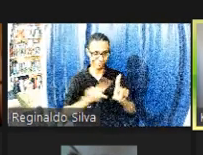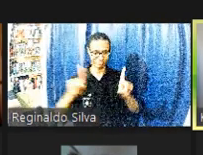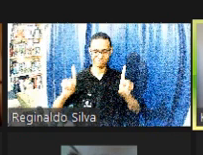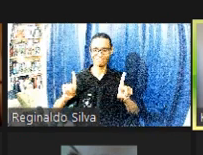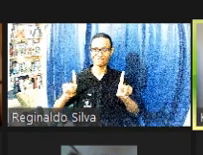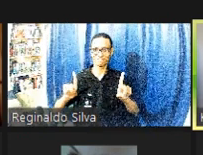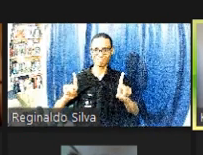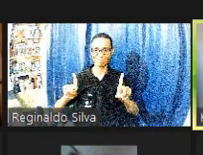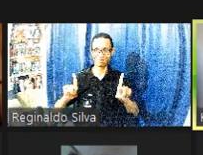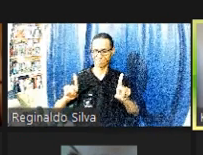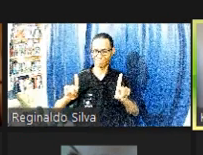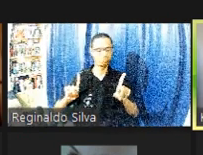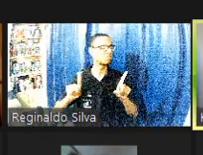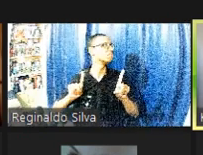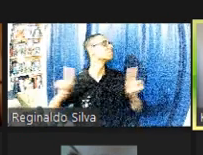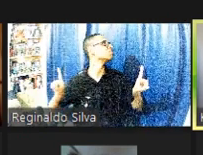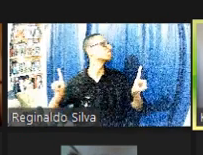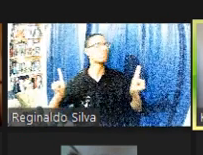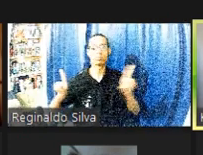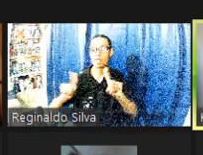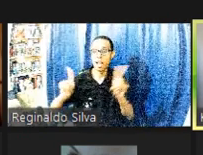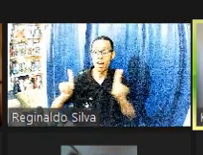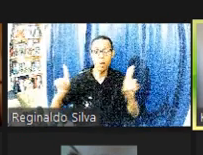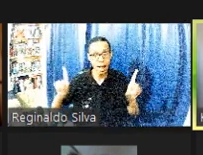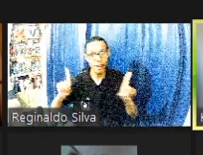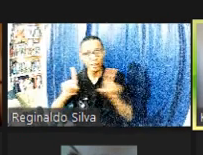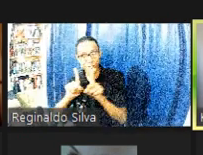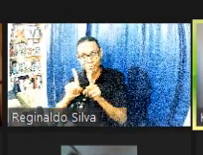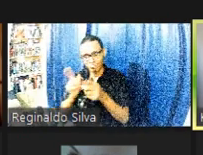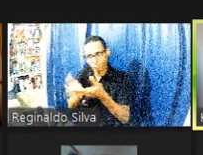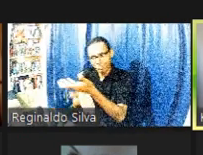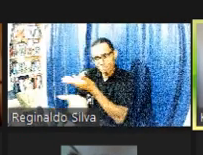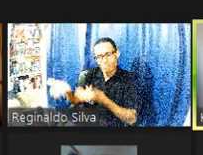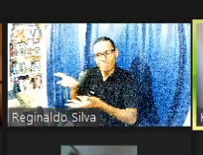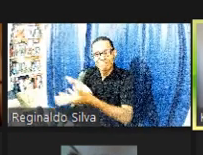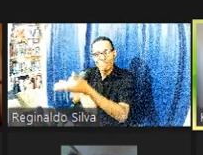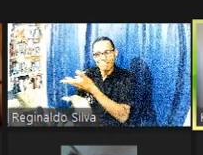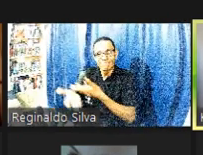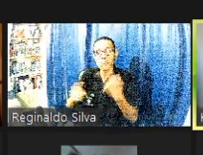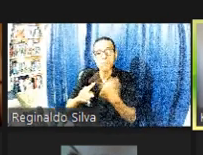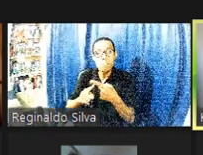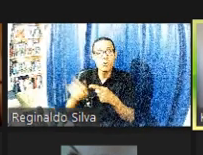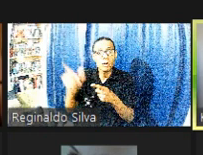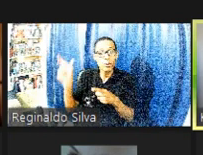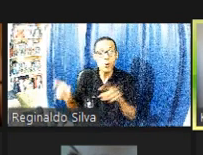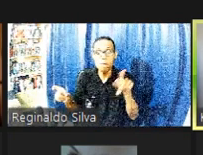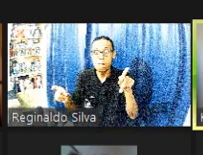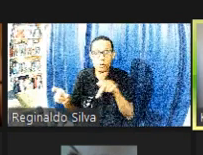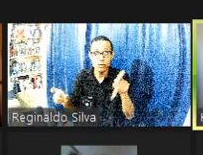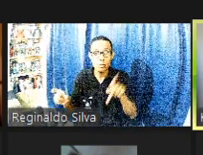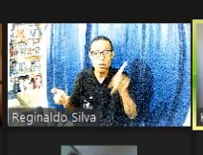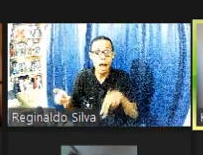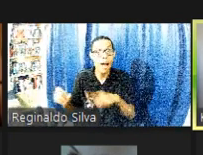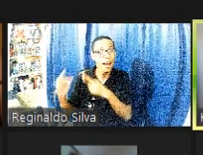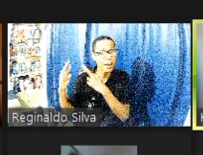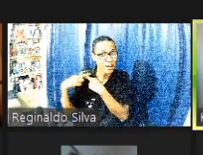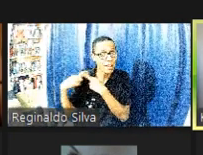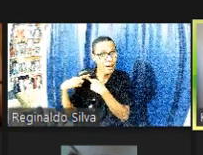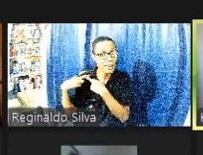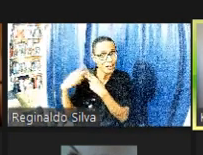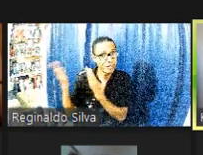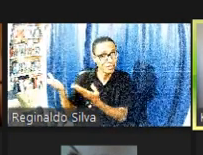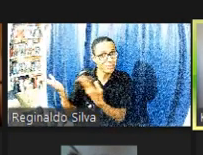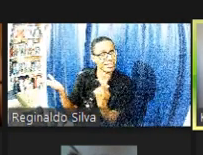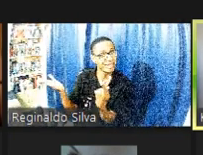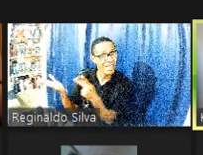o professor, que é o responsável pela sala de aula, na elaboração dos materiais, para